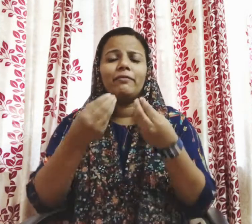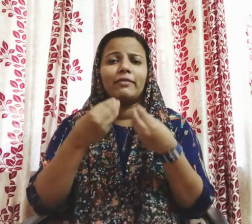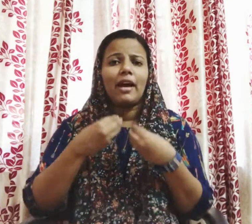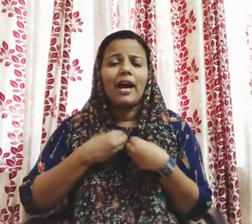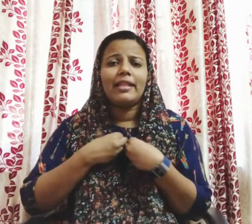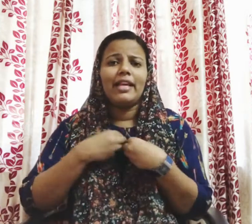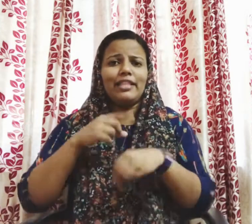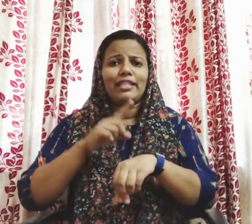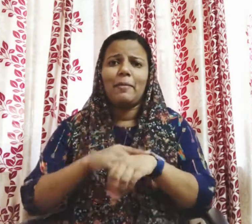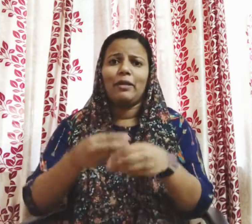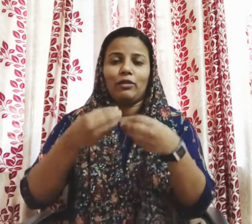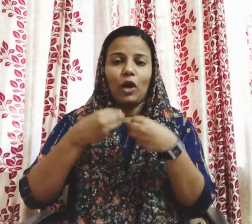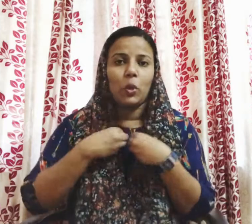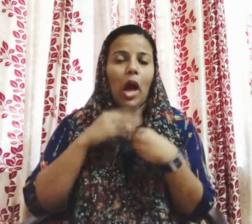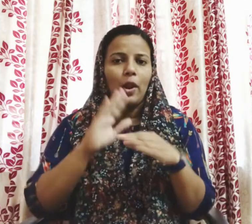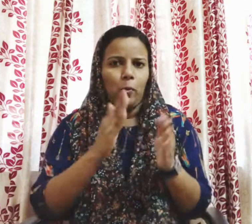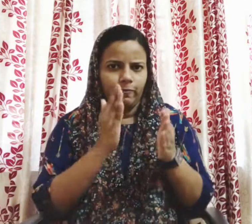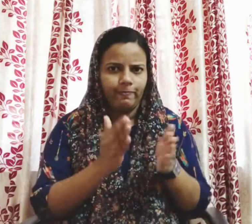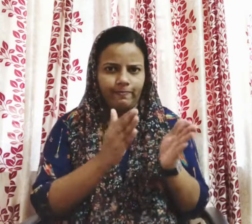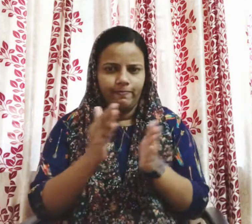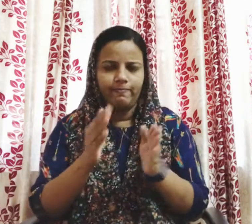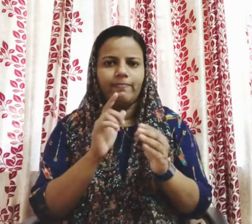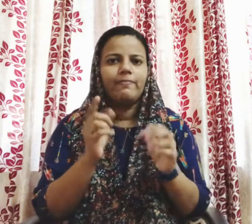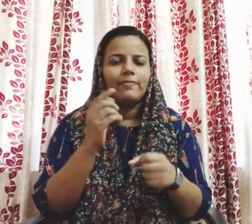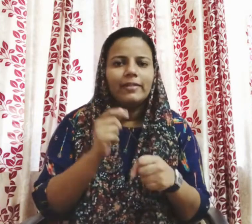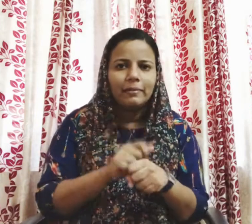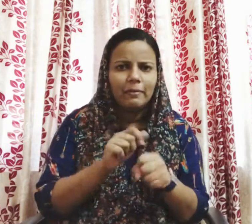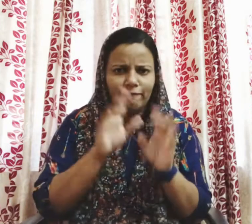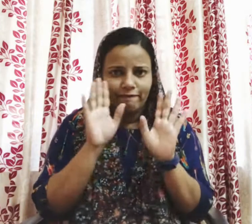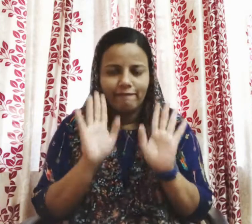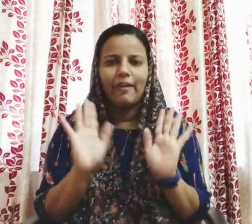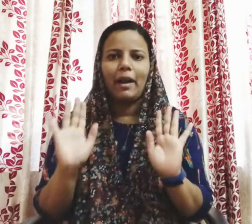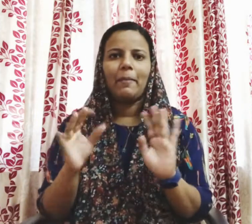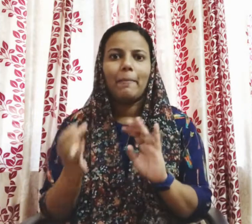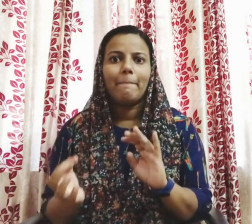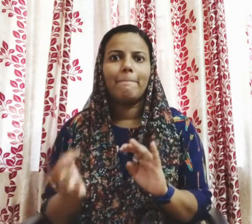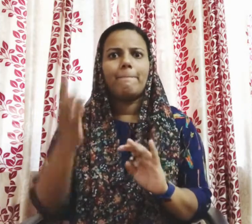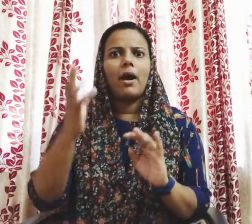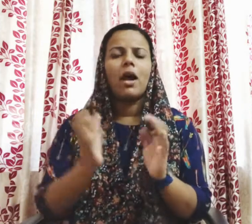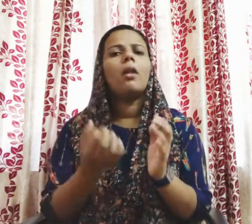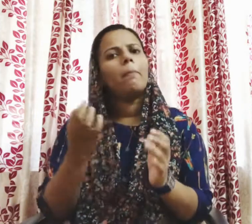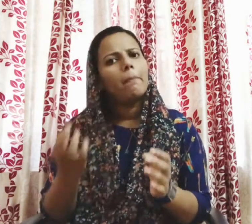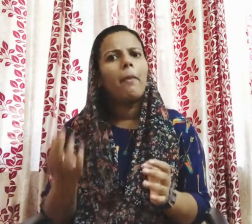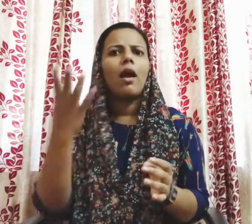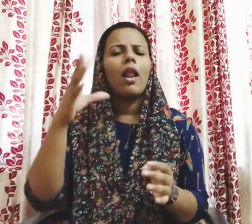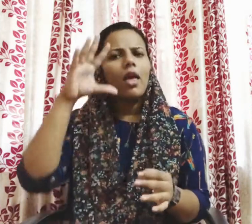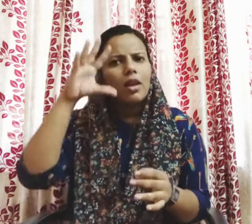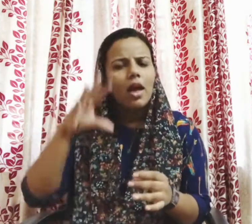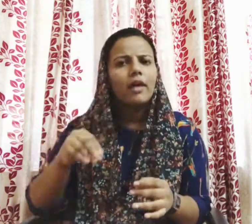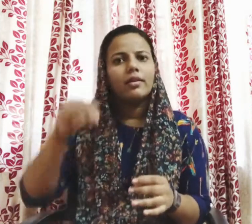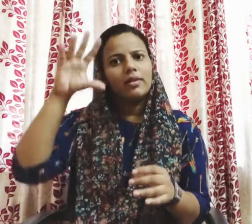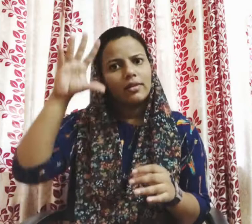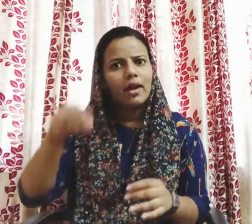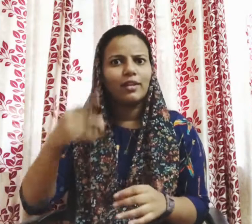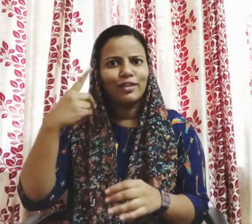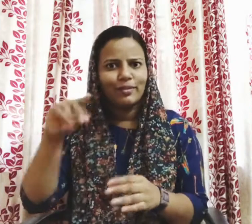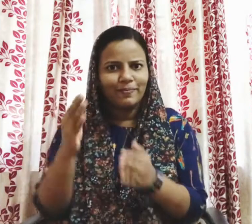തന്നിരിക്കുന്ന സമയങ്ങൾക്ക് അതിൻ്റെതായ ക്രമീകരണങ്ങളുണ്ട്. പകൽ അവൻ ദൈവം പകലിനെ പകലായിട്ടും രാത്രിയെ